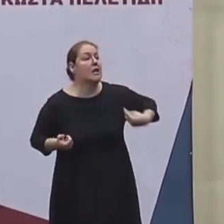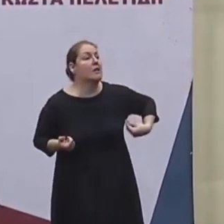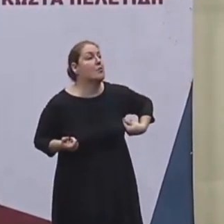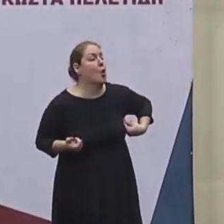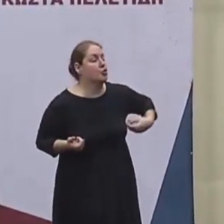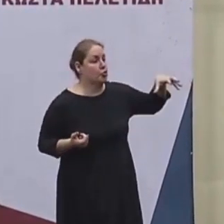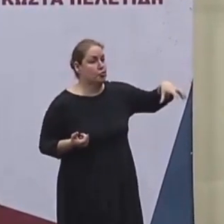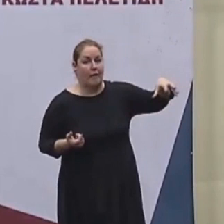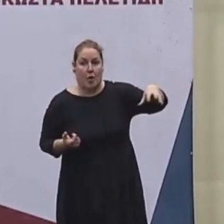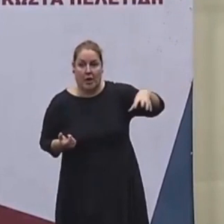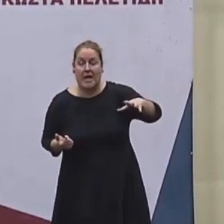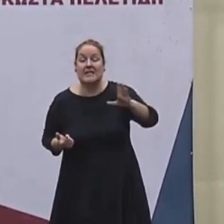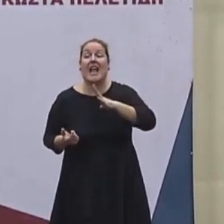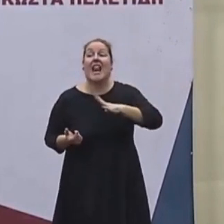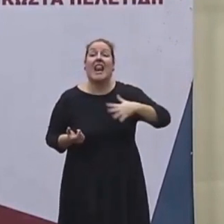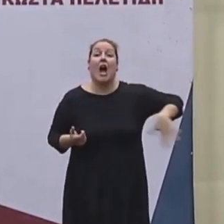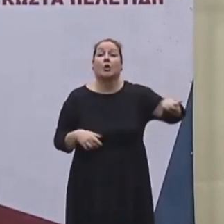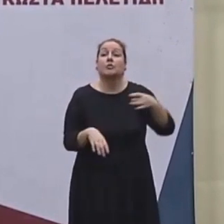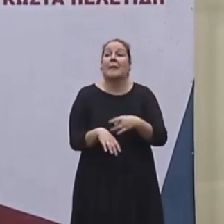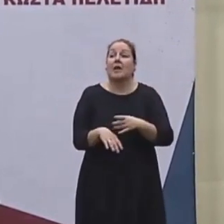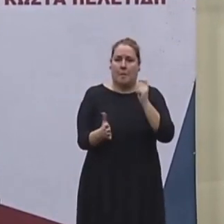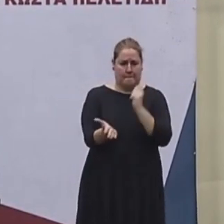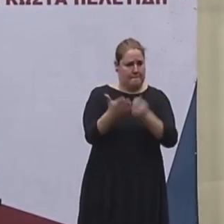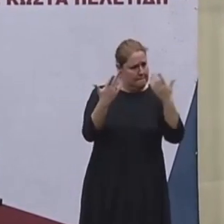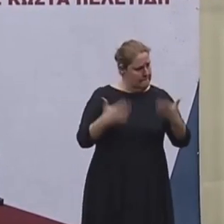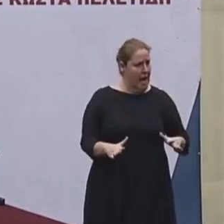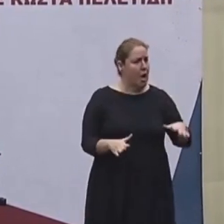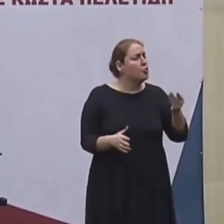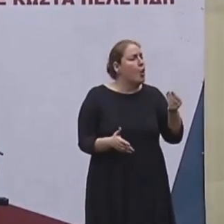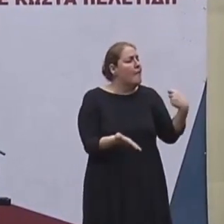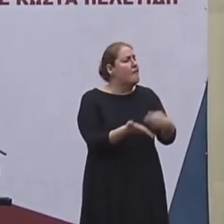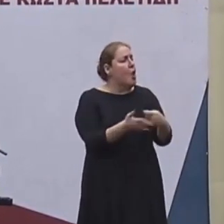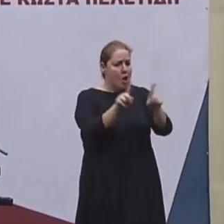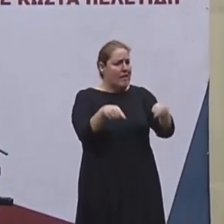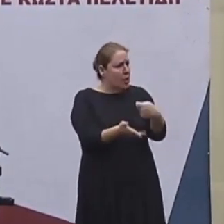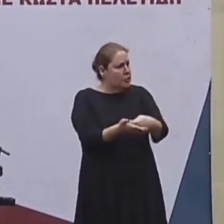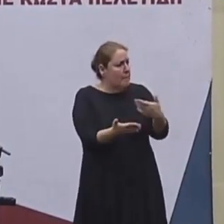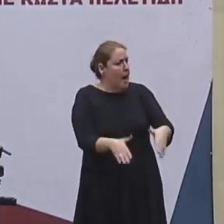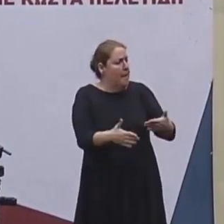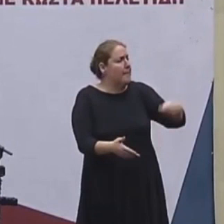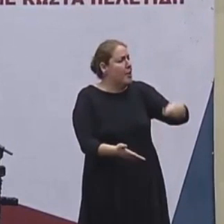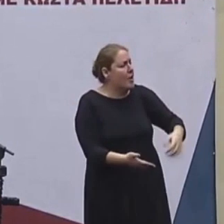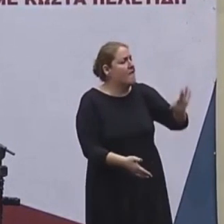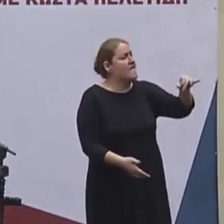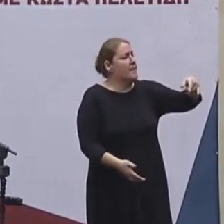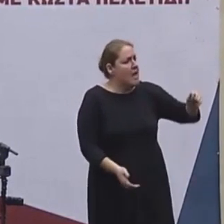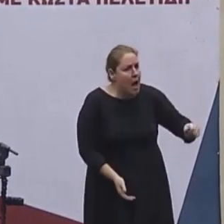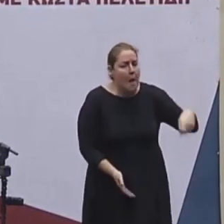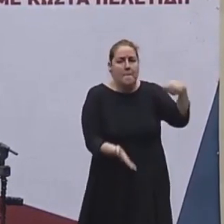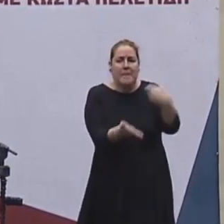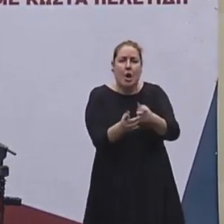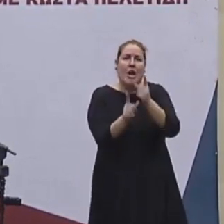φορέας. Ο πατραϊκός λαός πλήρωσε μέσω των φορολογικών του δηλώσεων, πληρώνει ΦΠΑ,